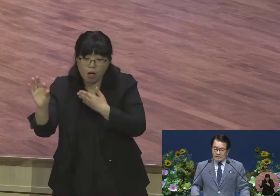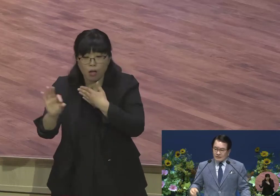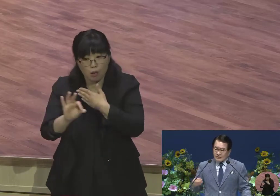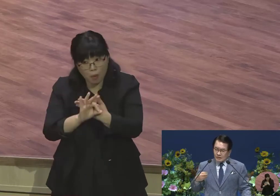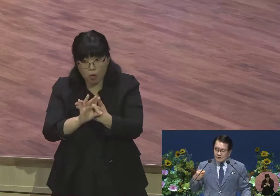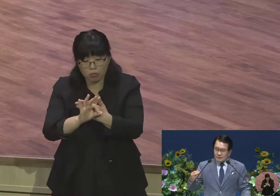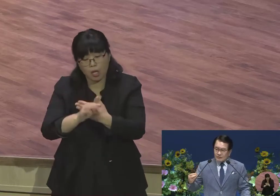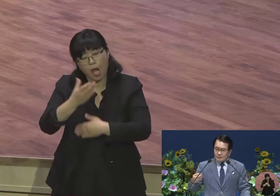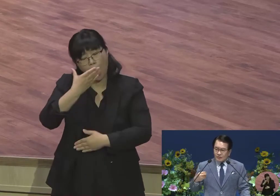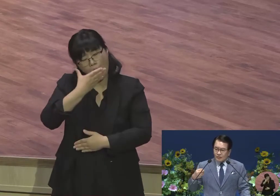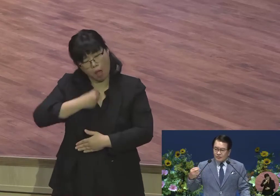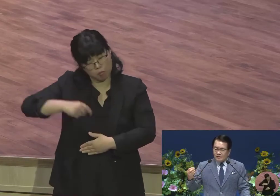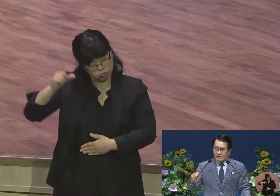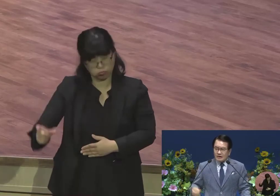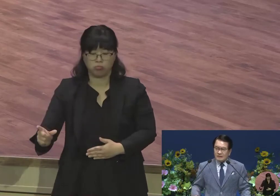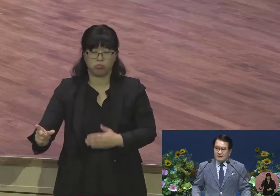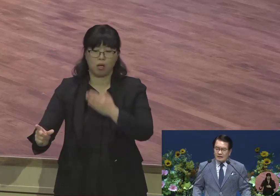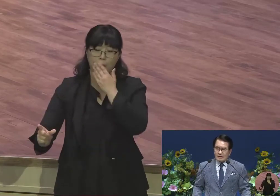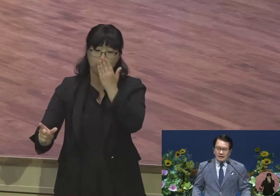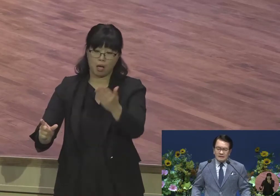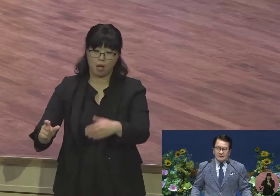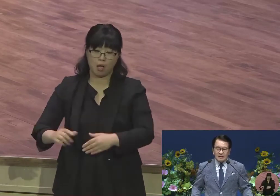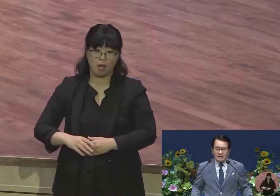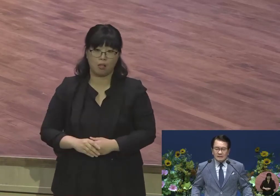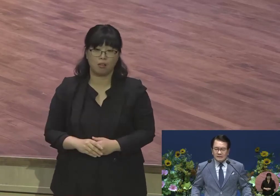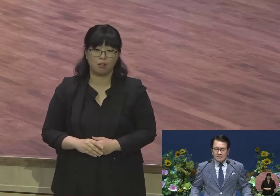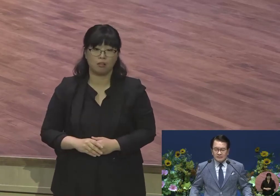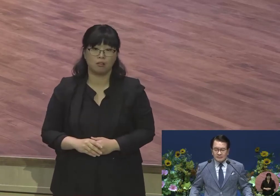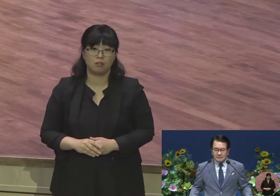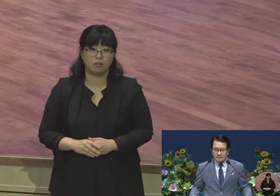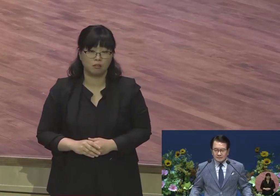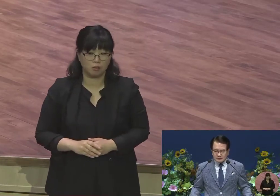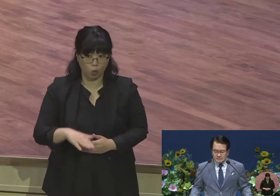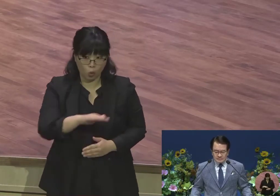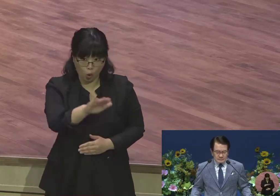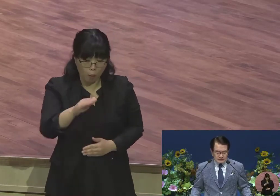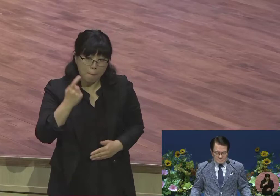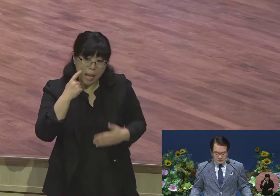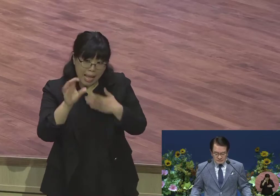자식들하고 벌써 포름이 된다는 대단한 건강한 가정이에요